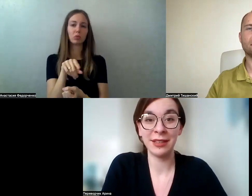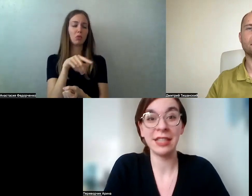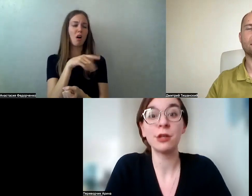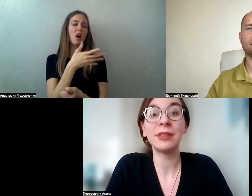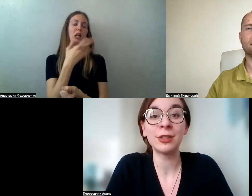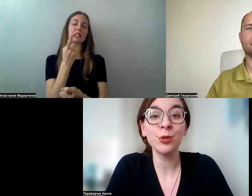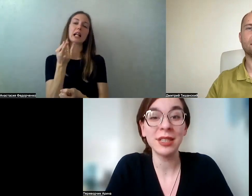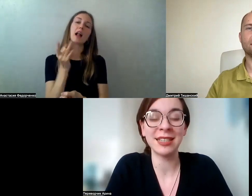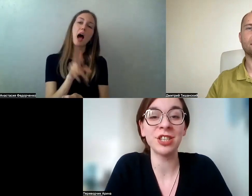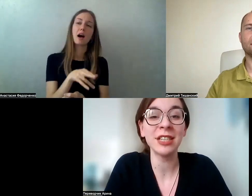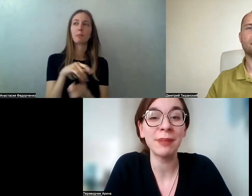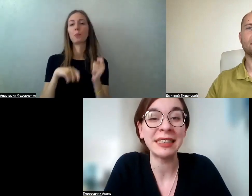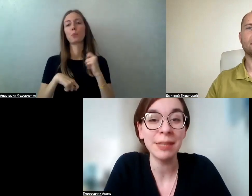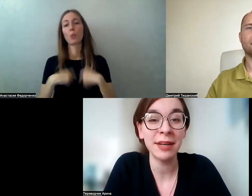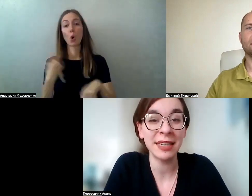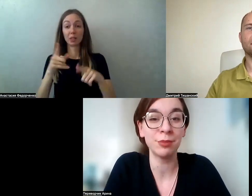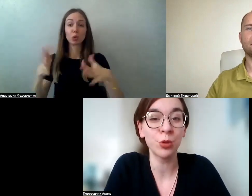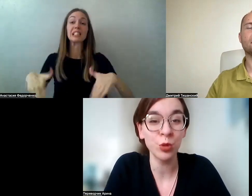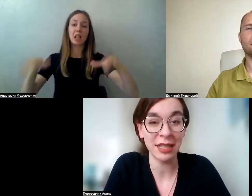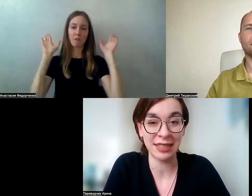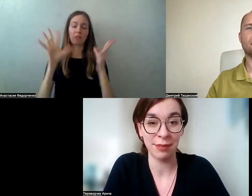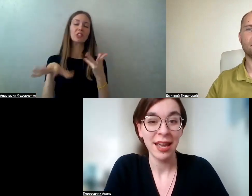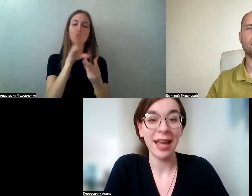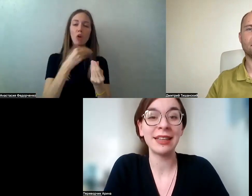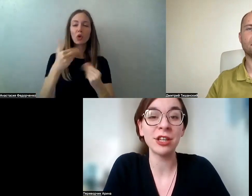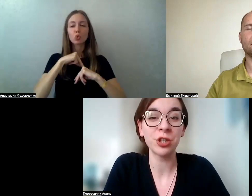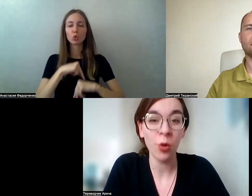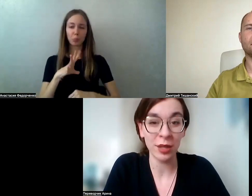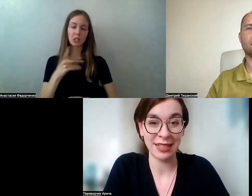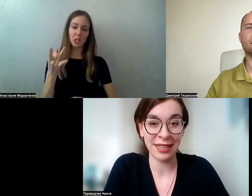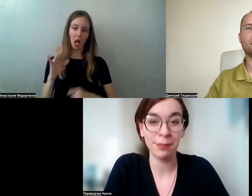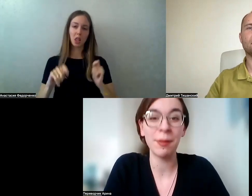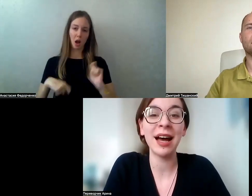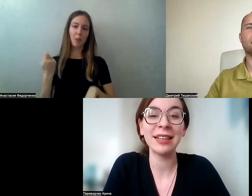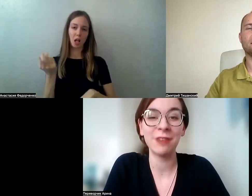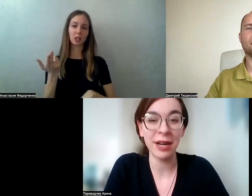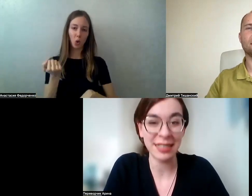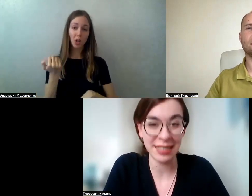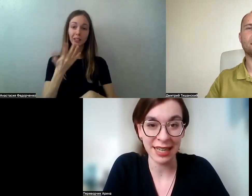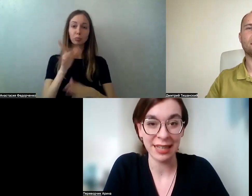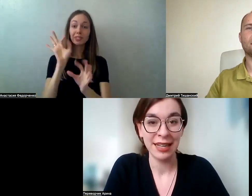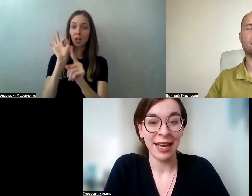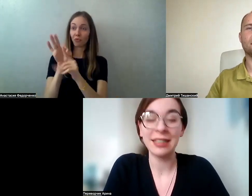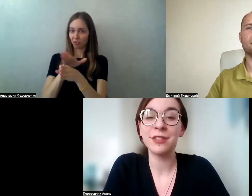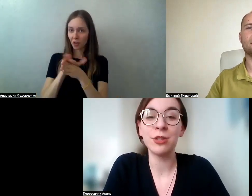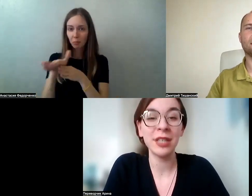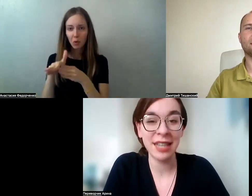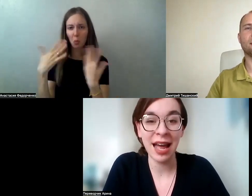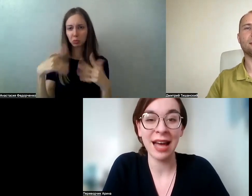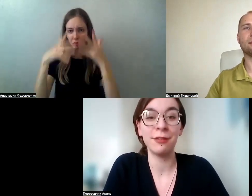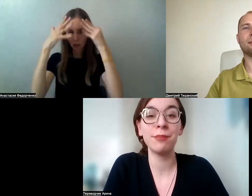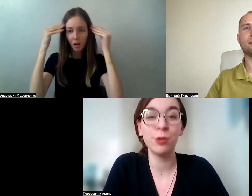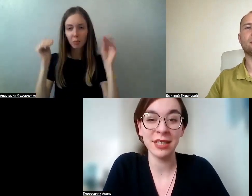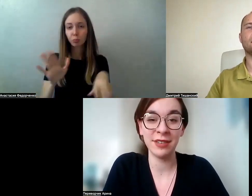вам, если у вас есть трудности, скажите спасибо этим трудностям. Это ваш рост, это помогает вам расти, это все не